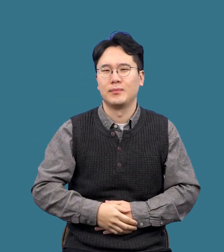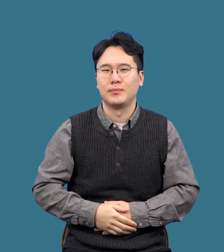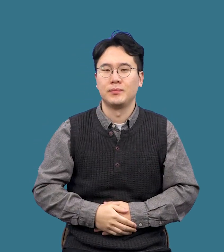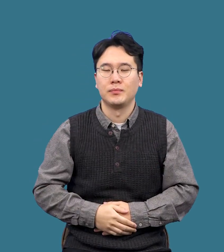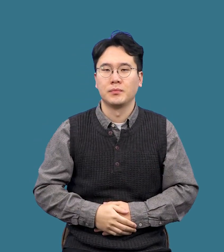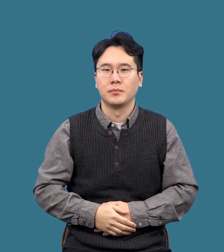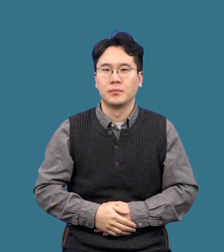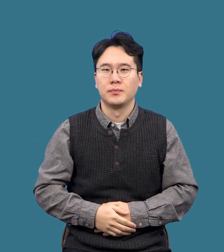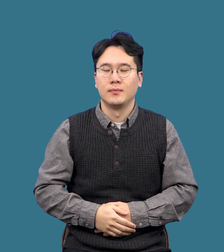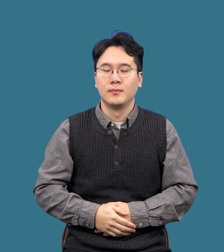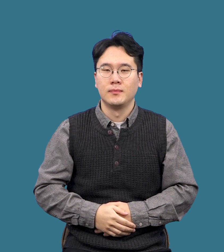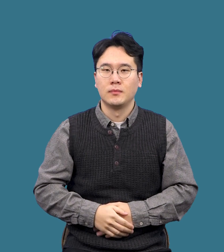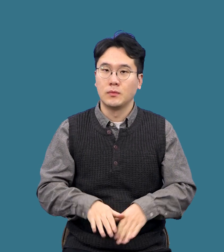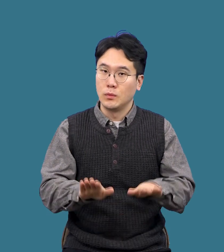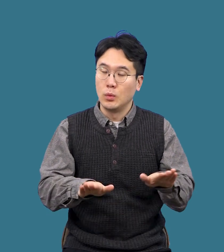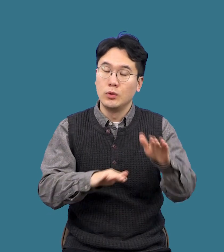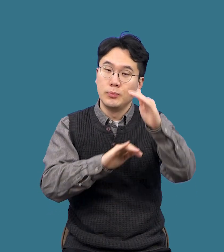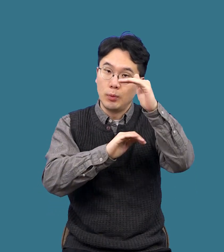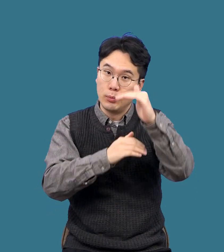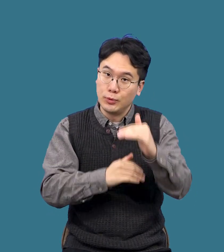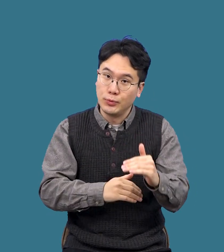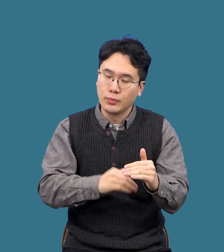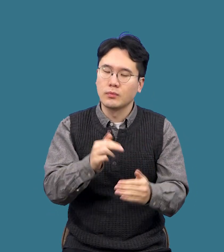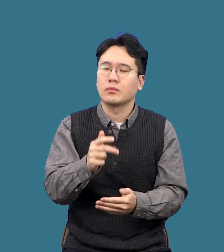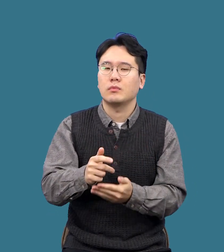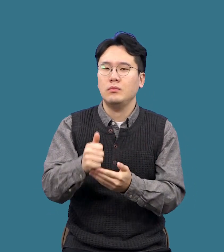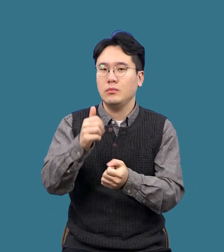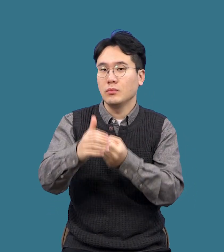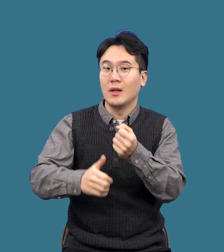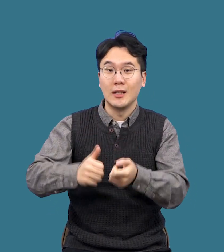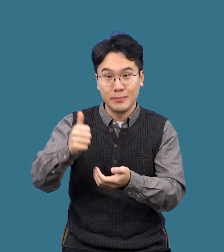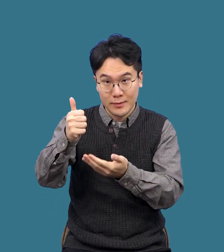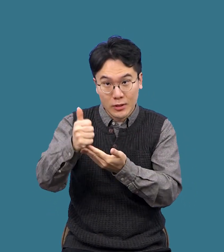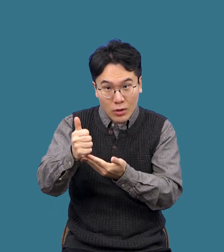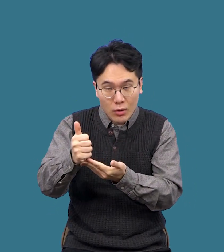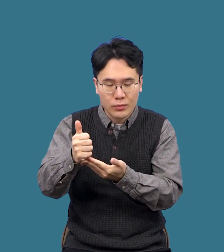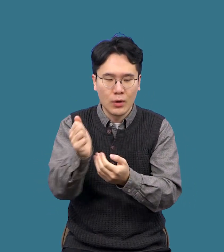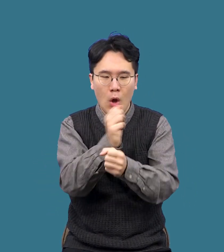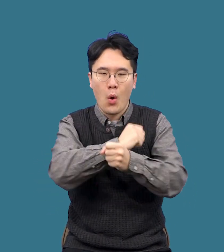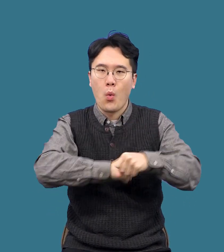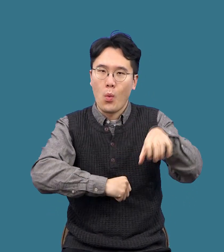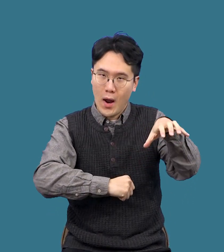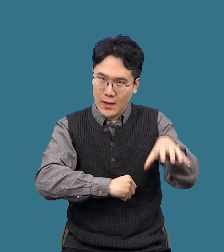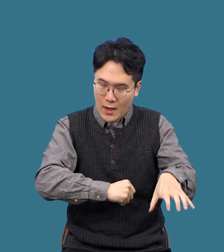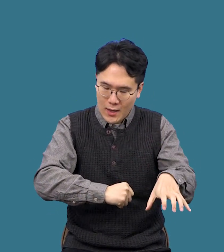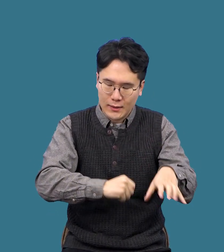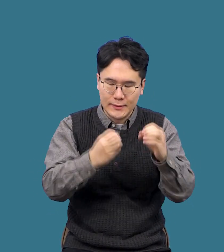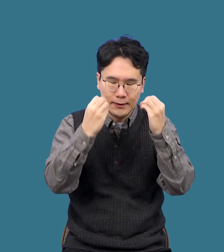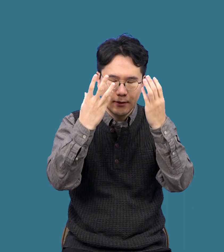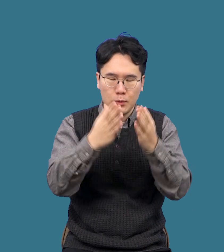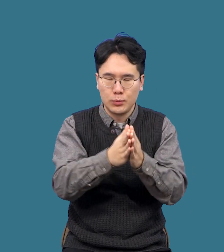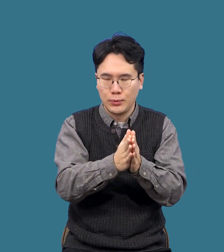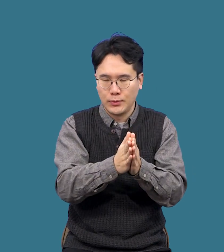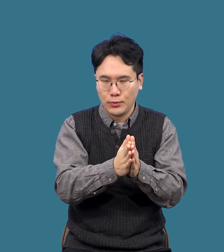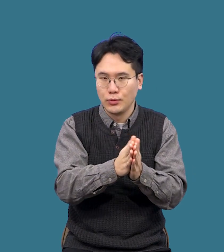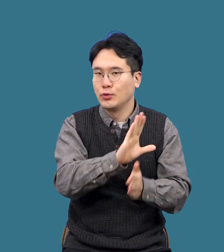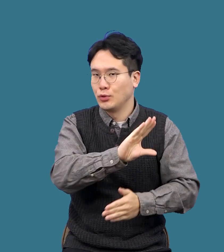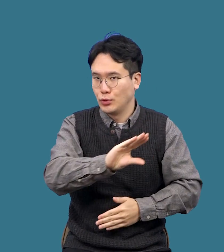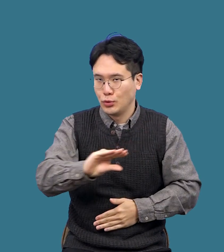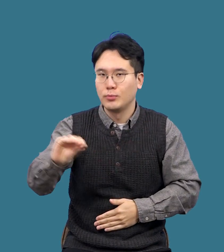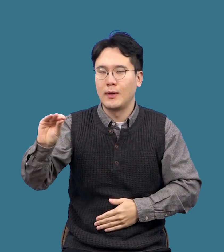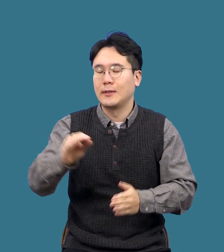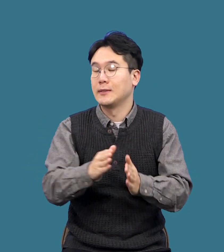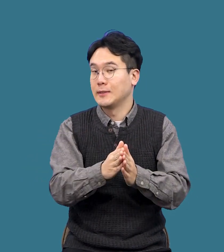여호와 하나님께서 새롭게 광야를 출발하는 이스라엘 백성들에게 그들을